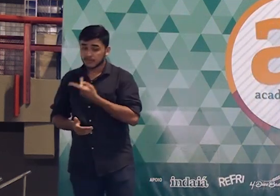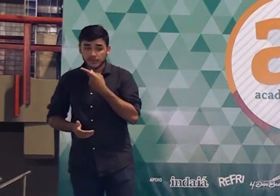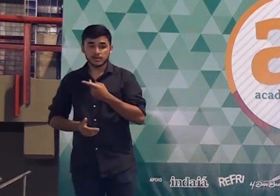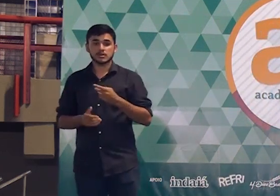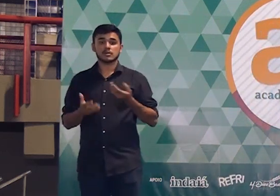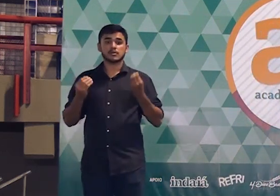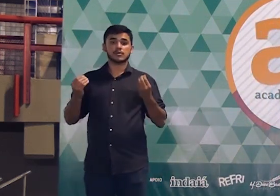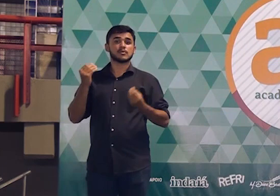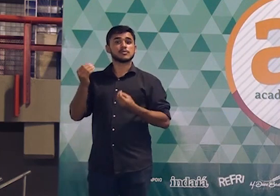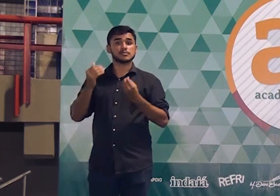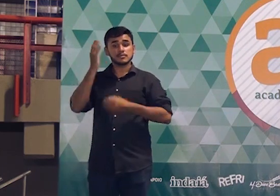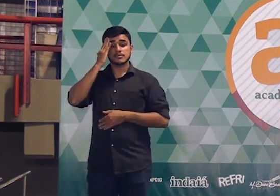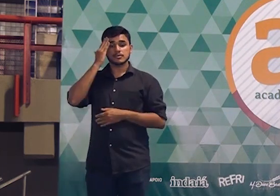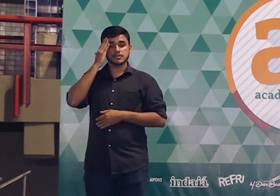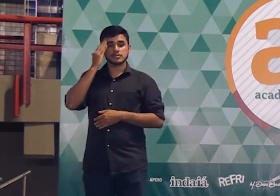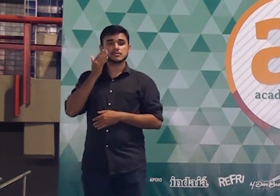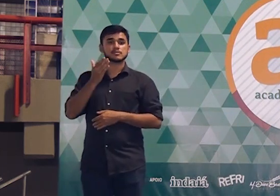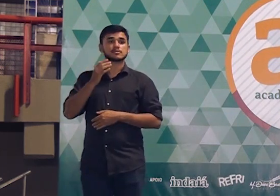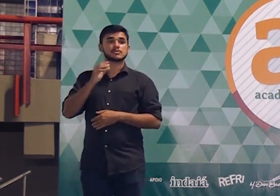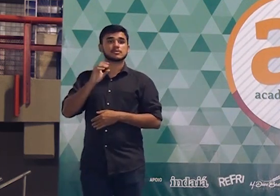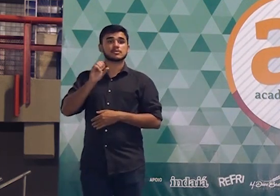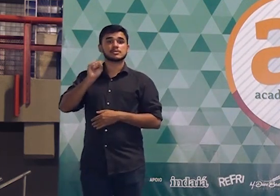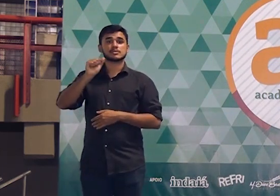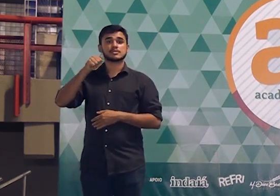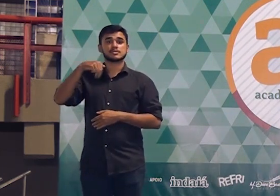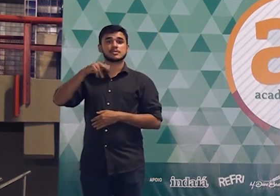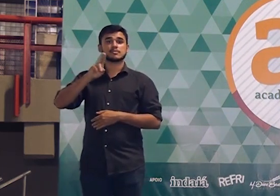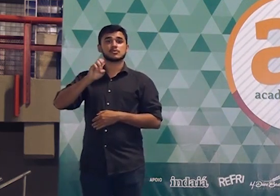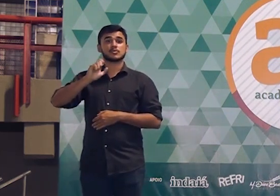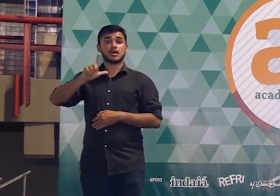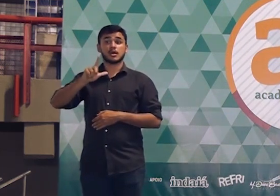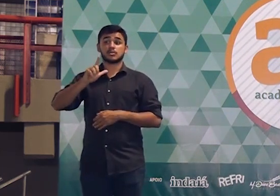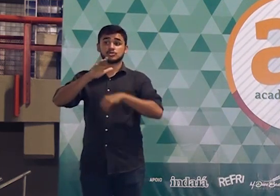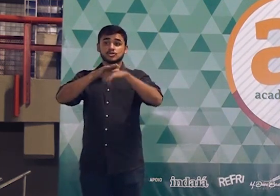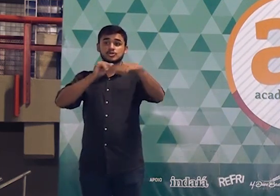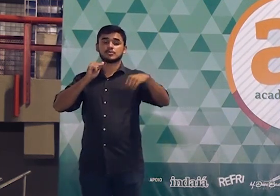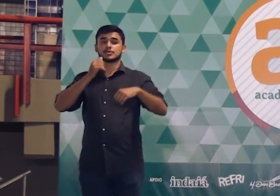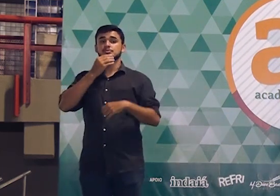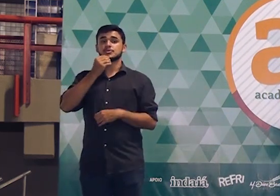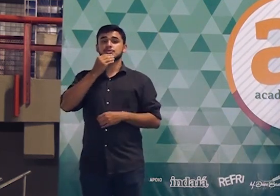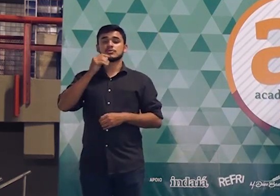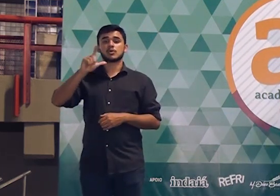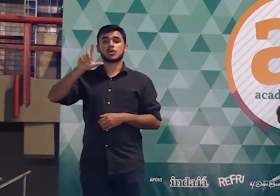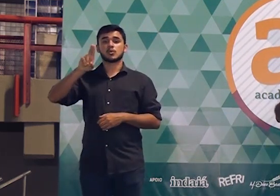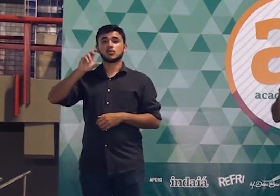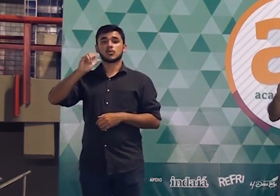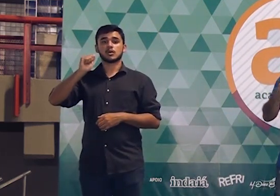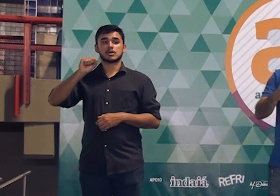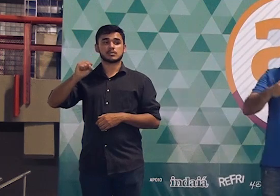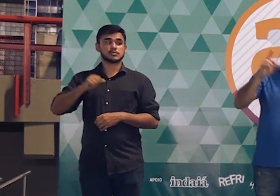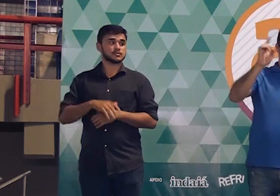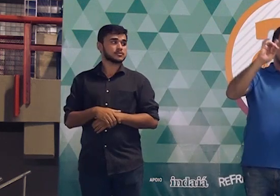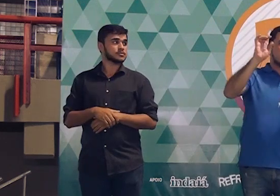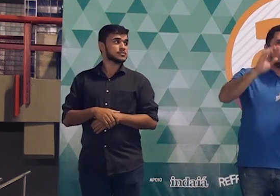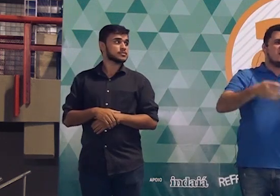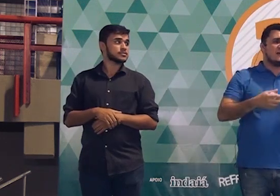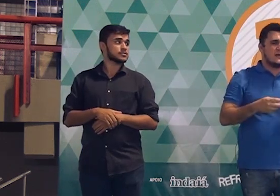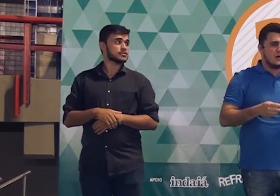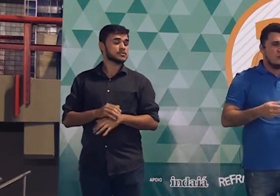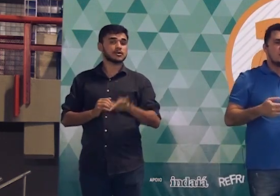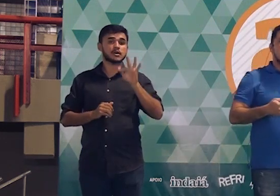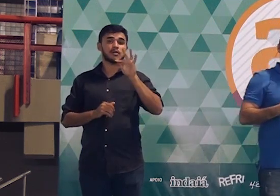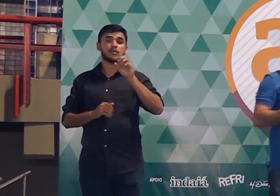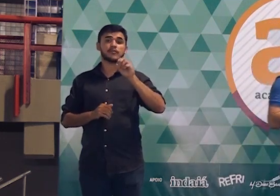de onde você estiver. O Samuel está te chamando, ok? E Fordismo e Taylorismo é a mesma